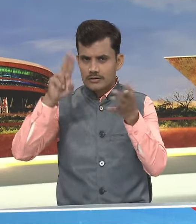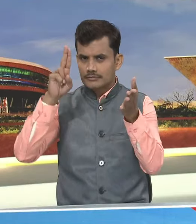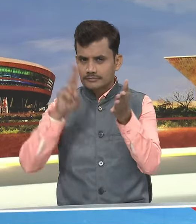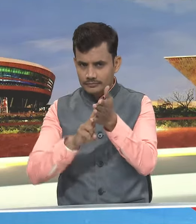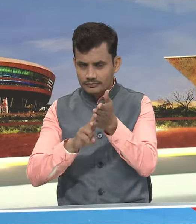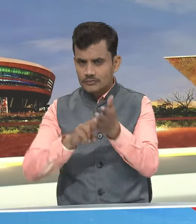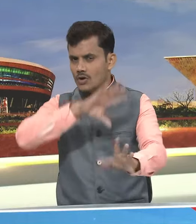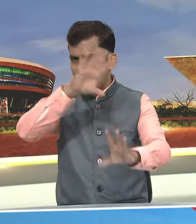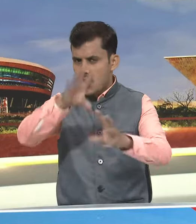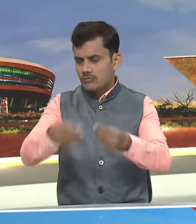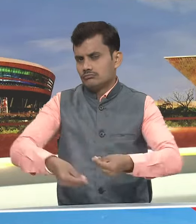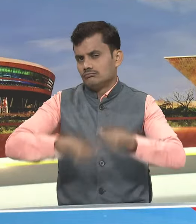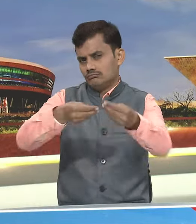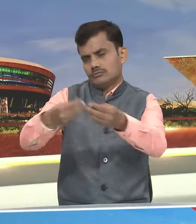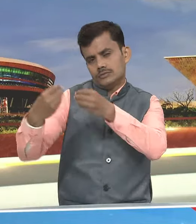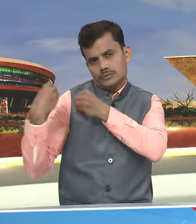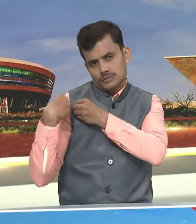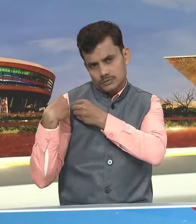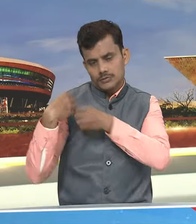सरकार पर छोड़ा